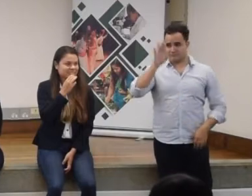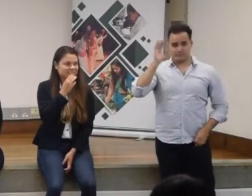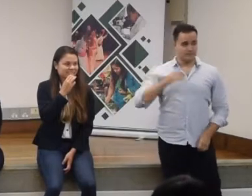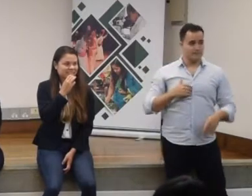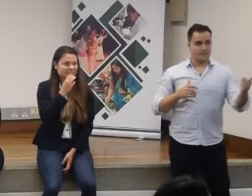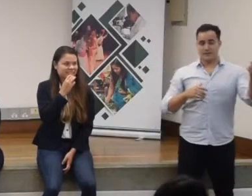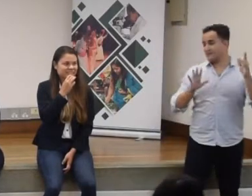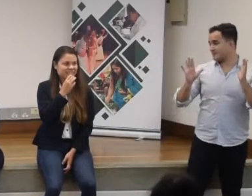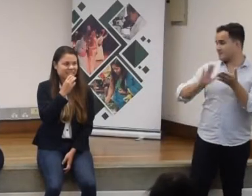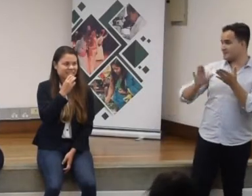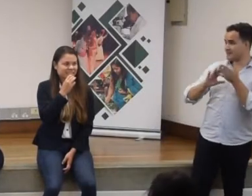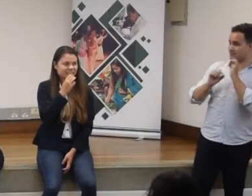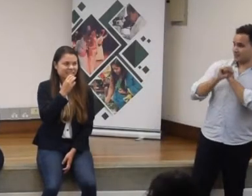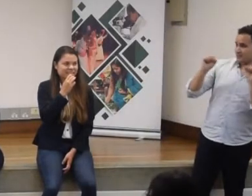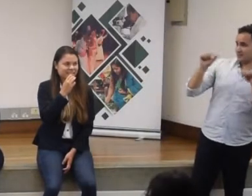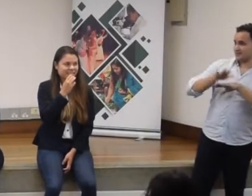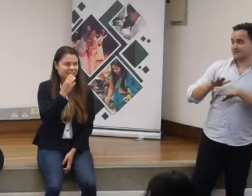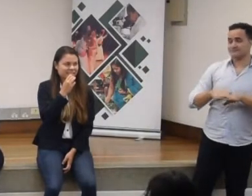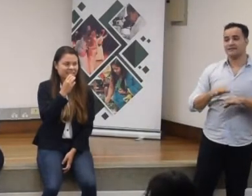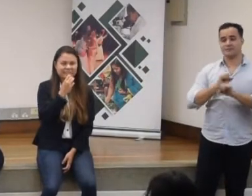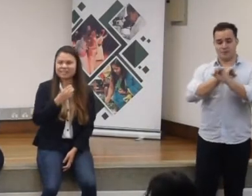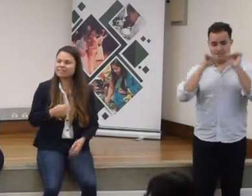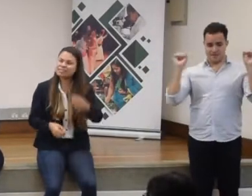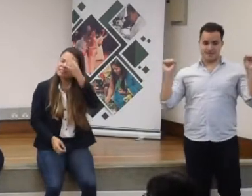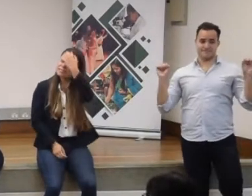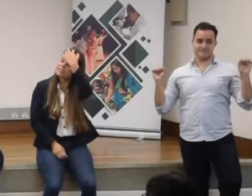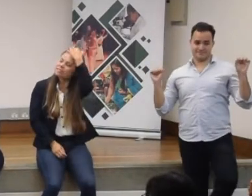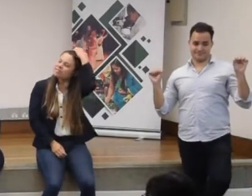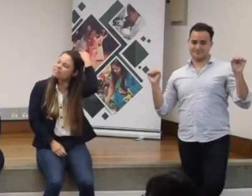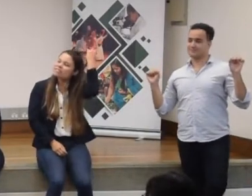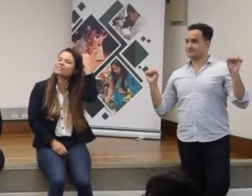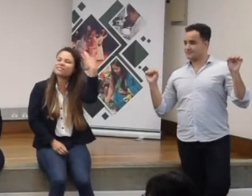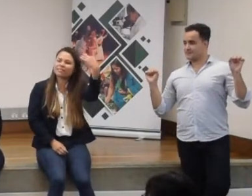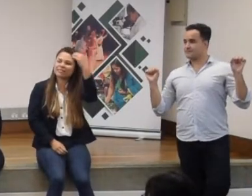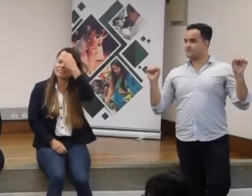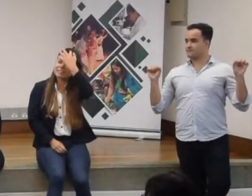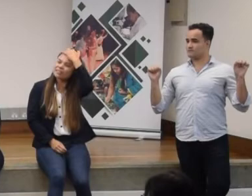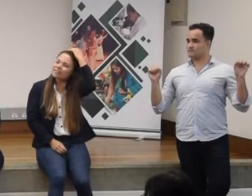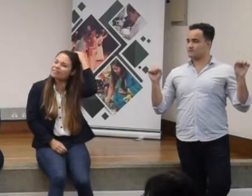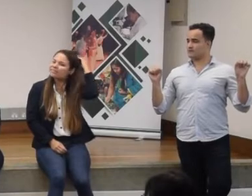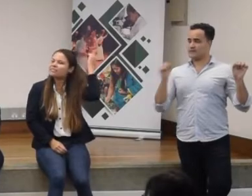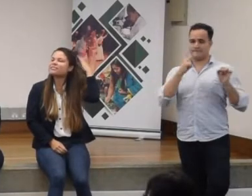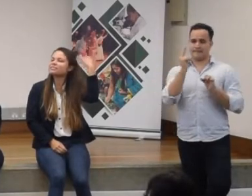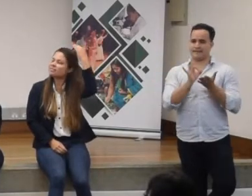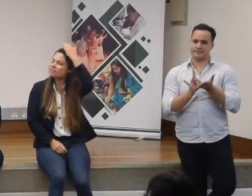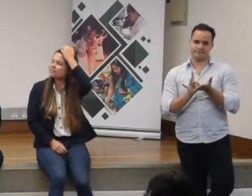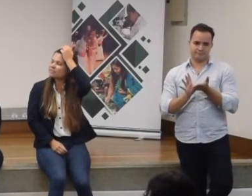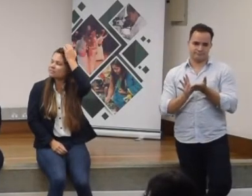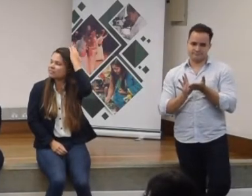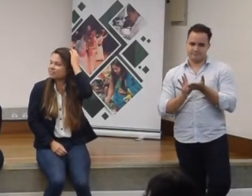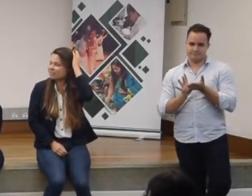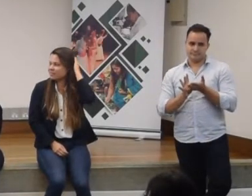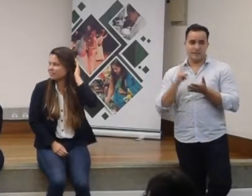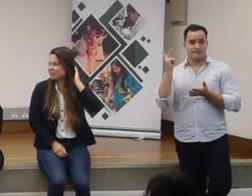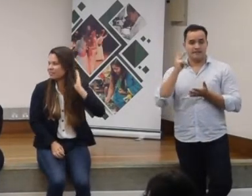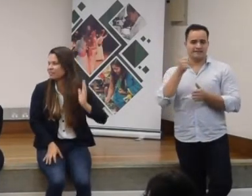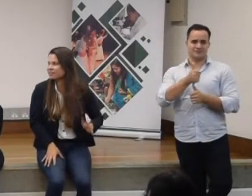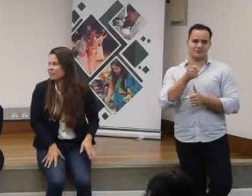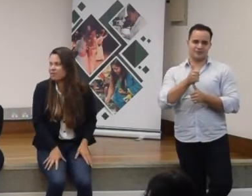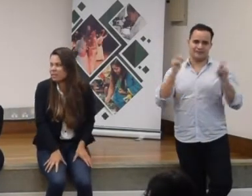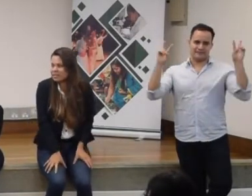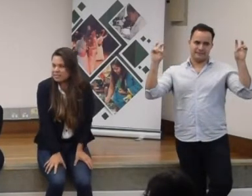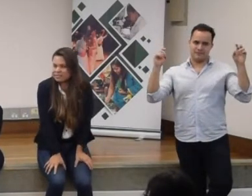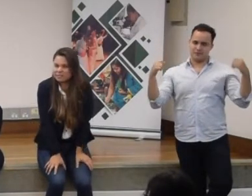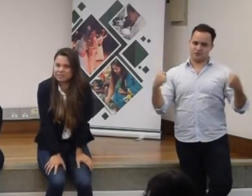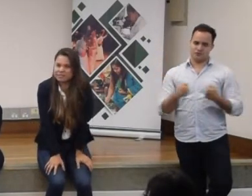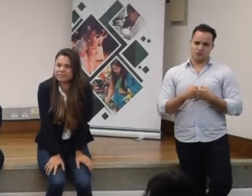En la mañana, sería ideal en la mañana. Tipo 7, 8 de la mañana. Viernes lo descartamos porque tenemos el asunto de tutorías.